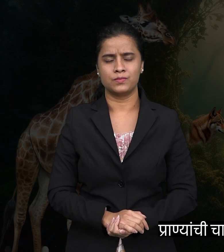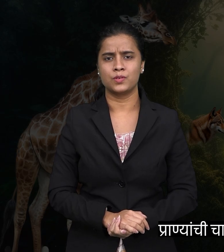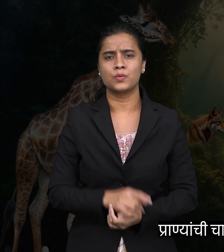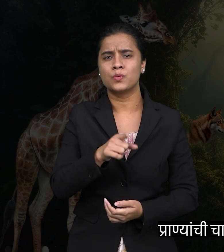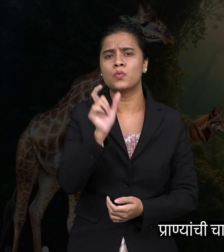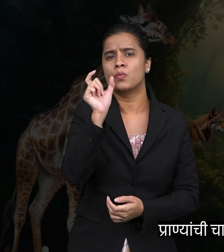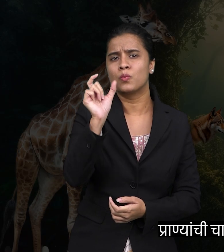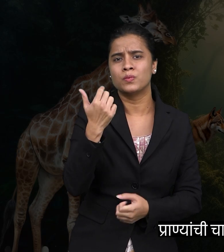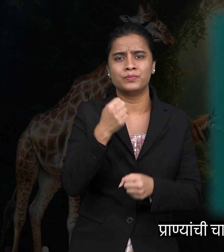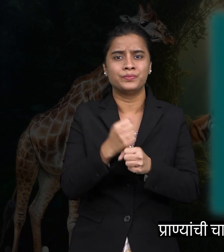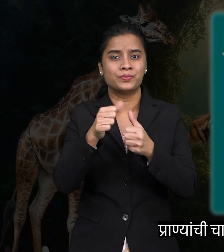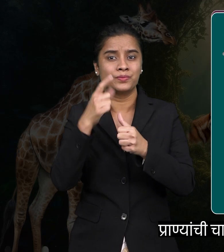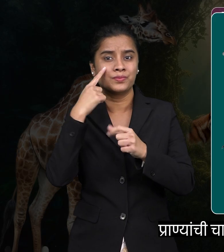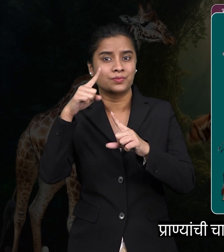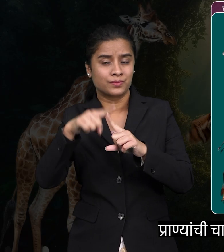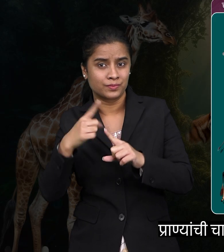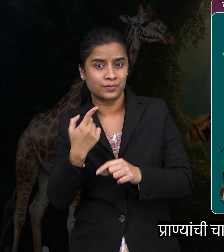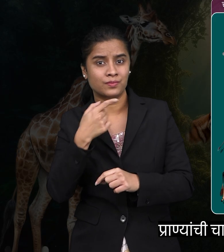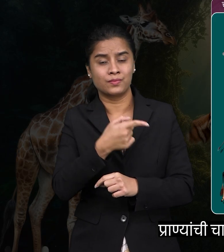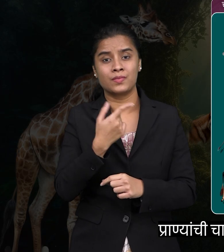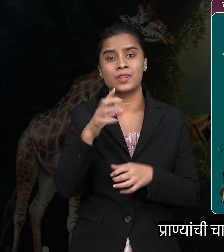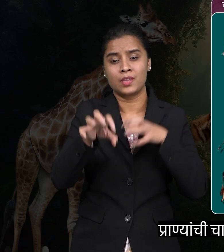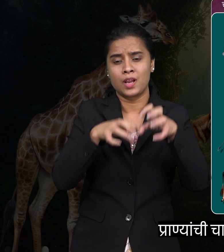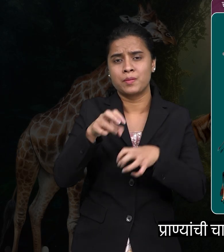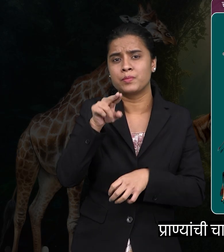प्राण्यांची चाल या शब्दाचा अर्थ काय आहे?